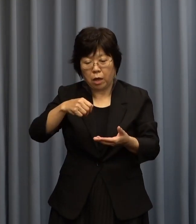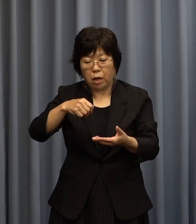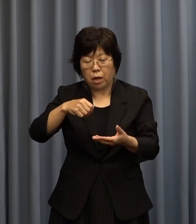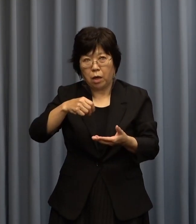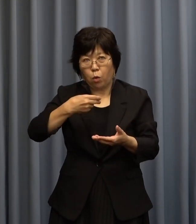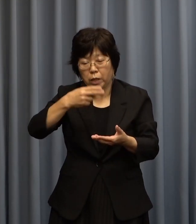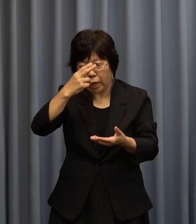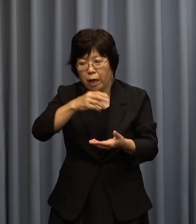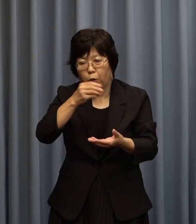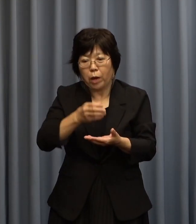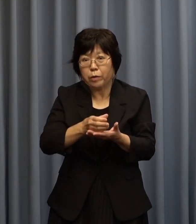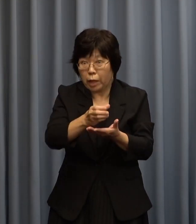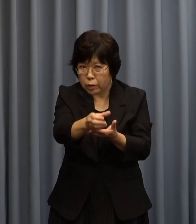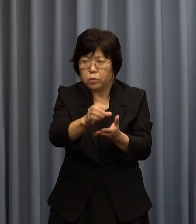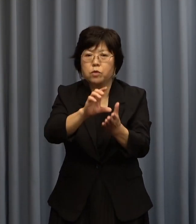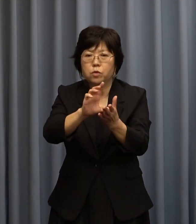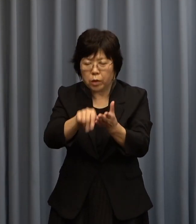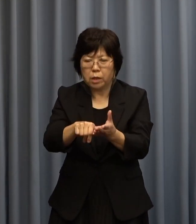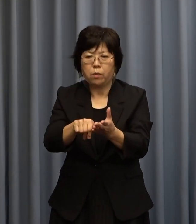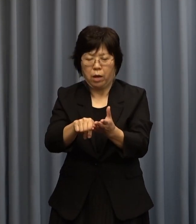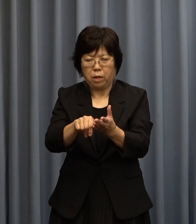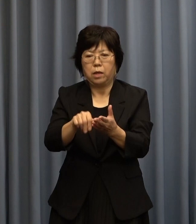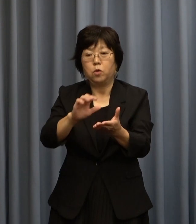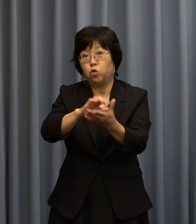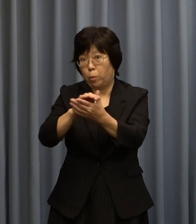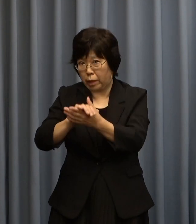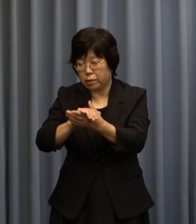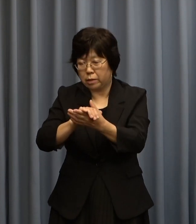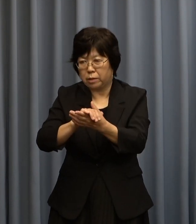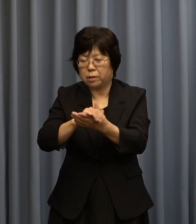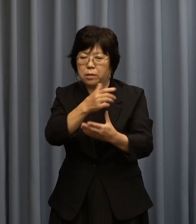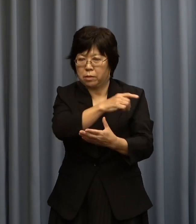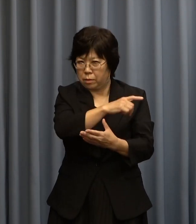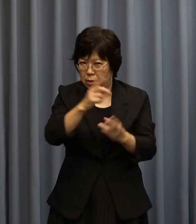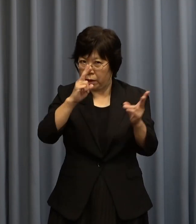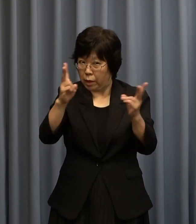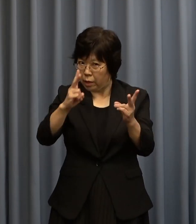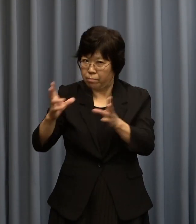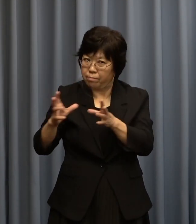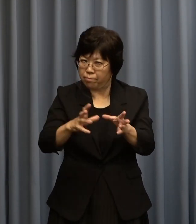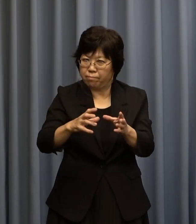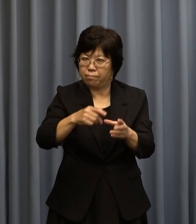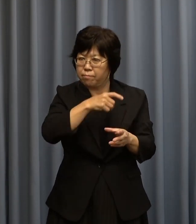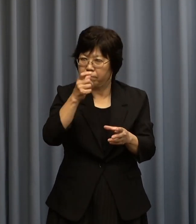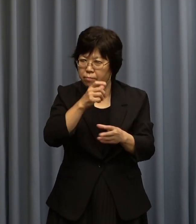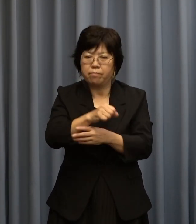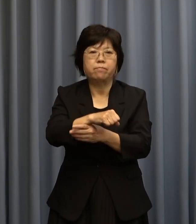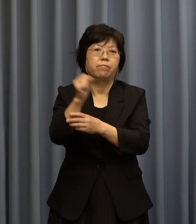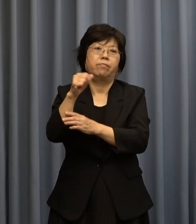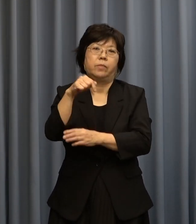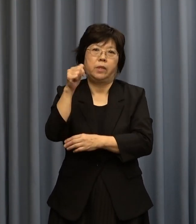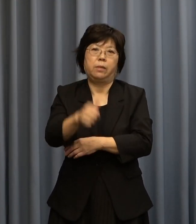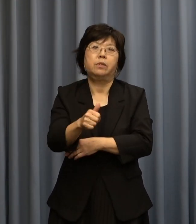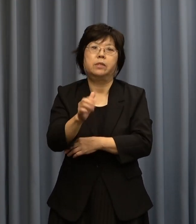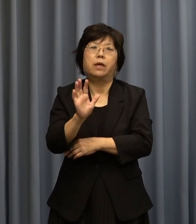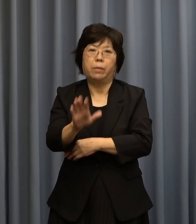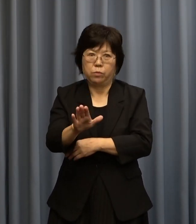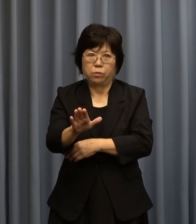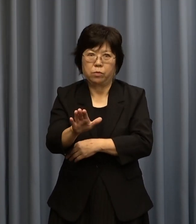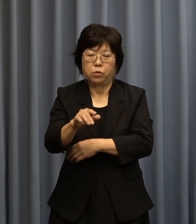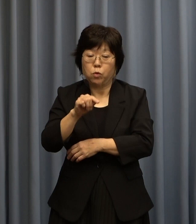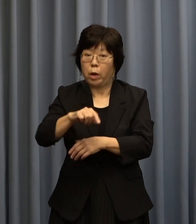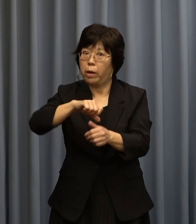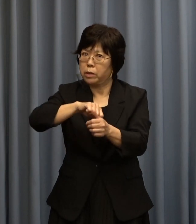酒の提供がある場合には失礼しましたという状況に置かれているので、我々としてはこういった厳しい状況